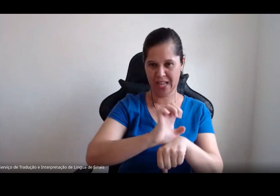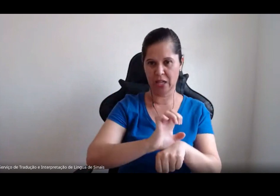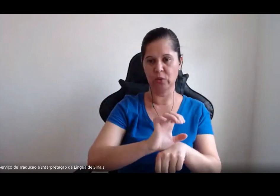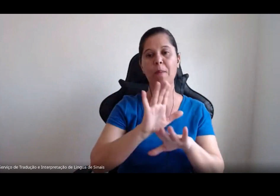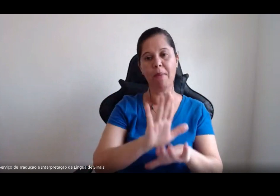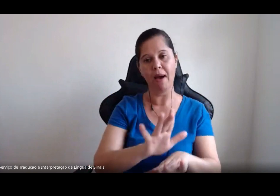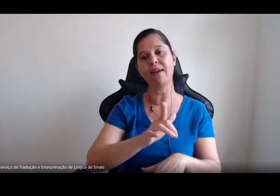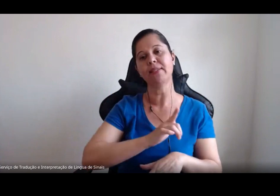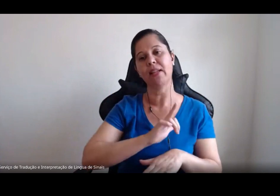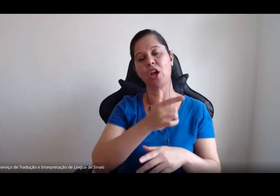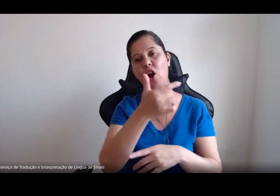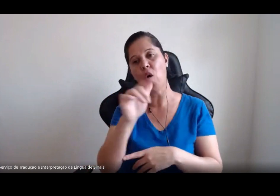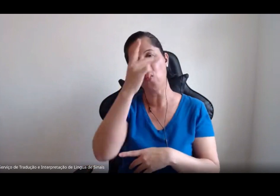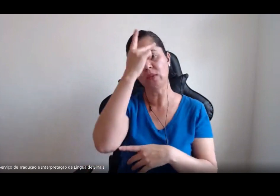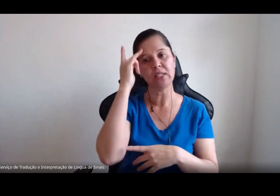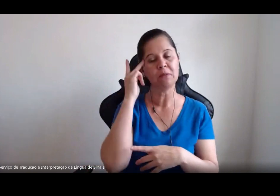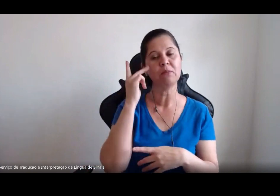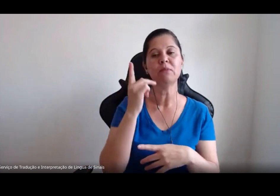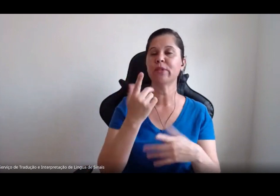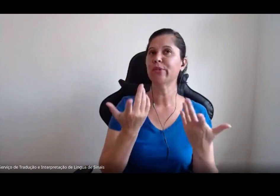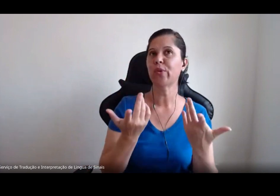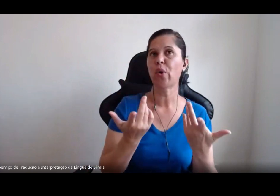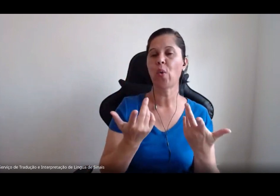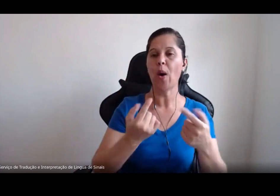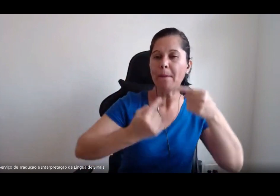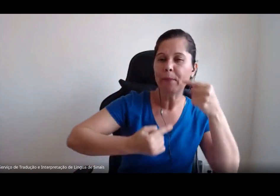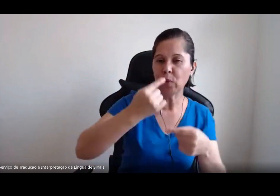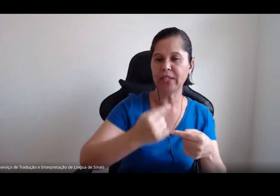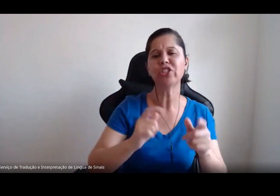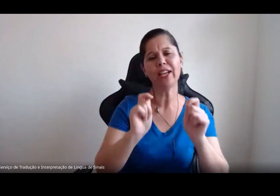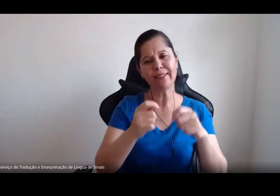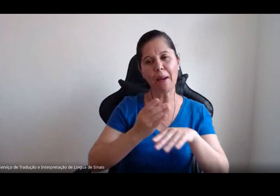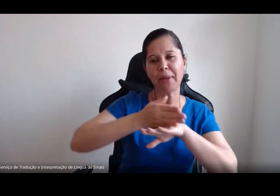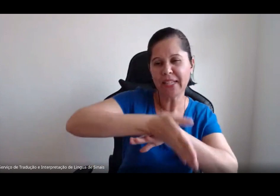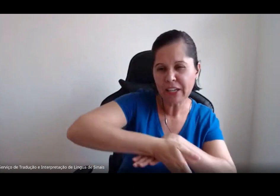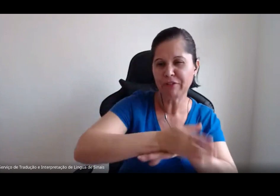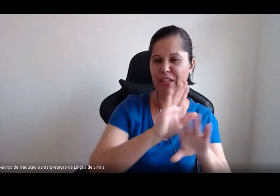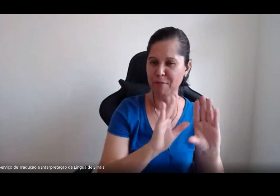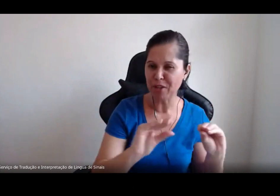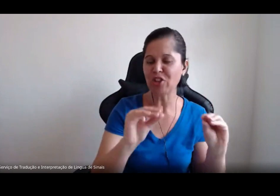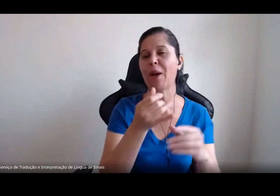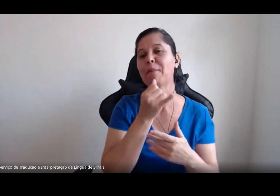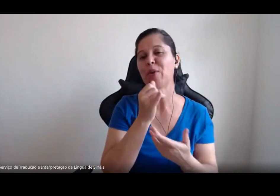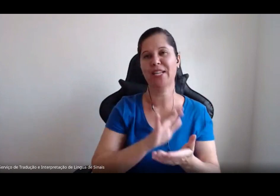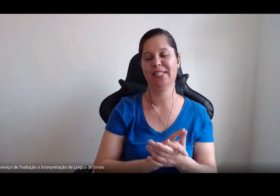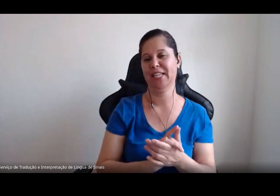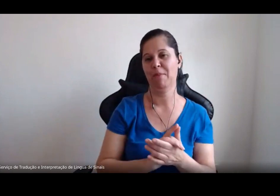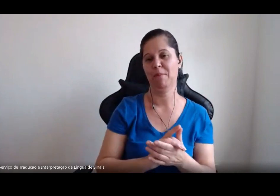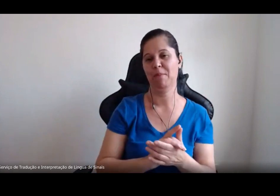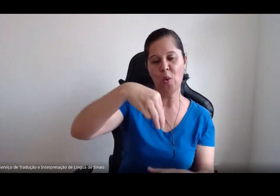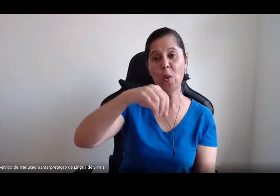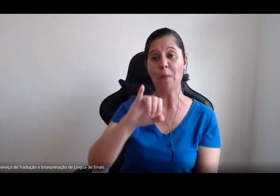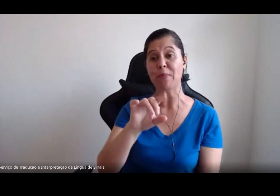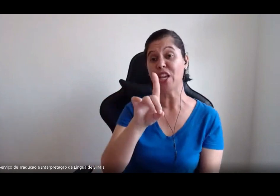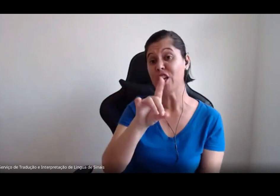mas sim são feitas por diferentes atores políticos que podem ter intervenção, como, por exemplo, a mídia, né?